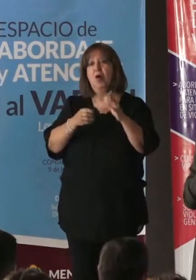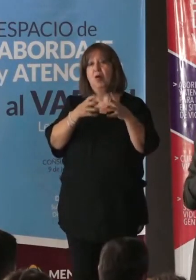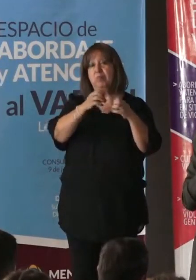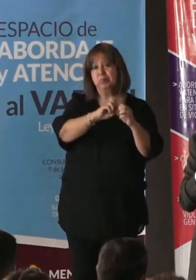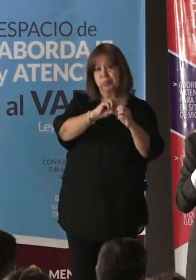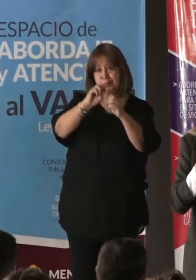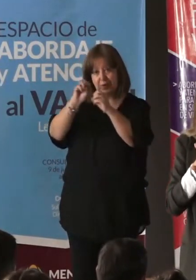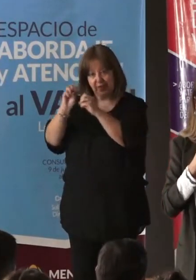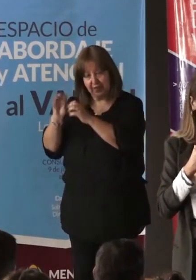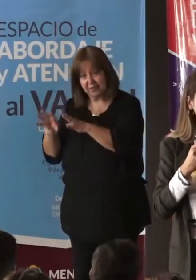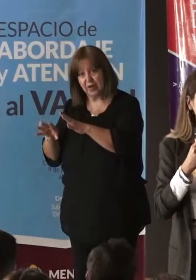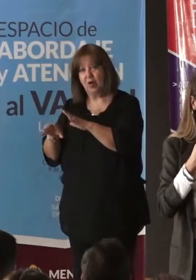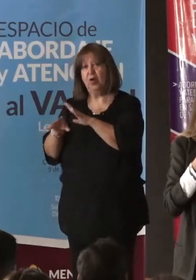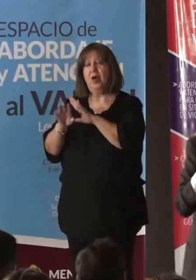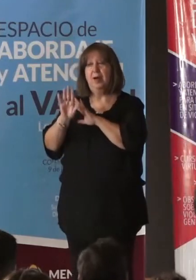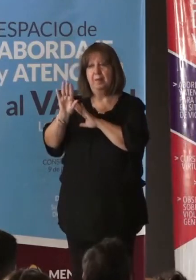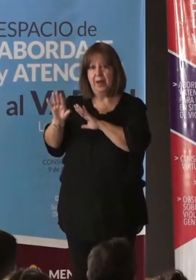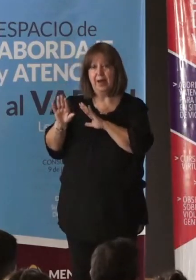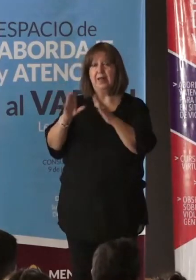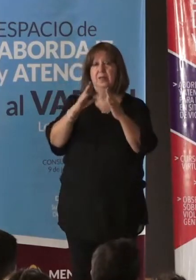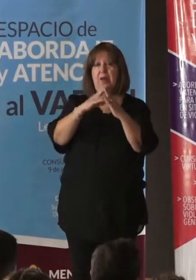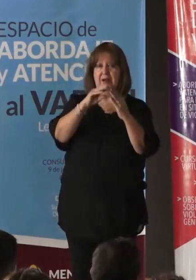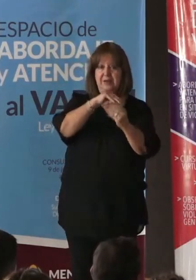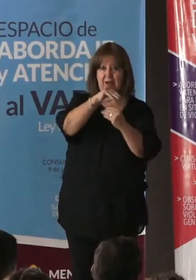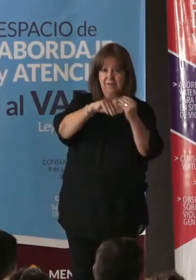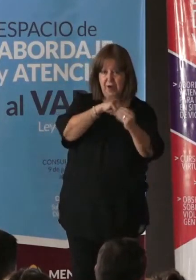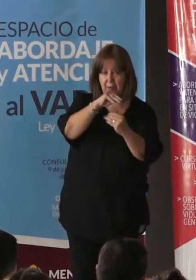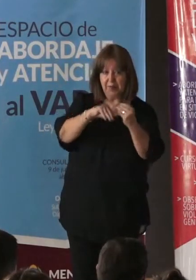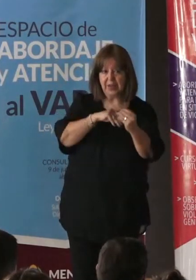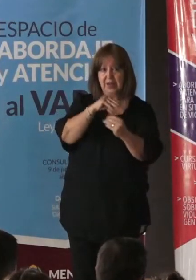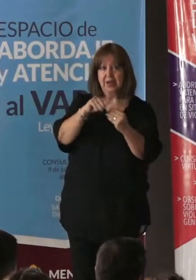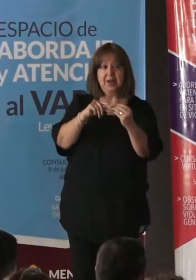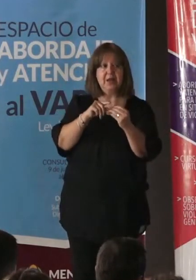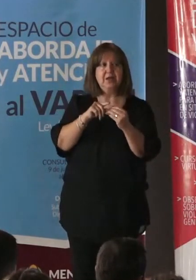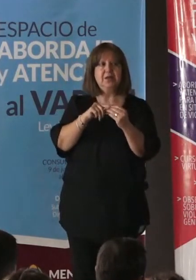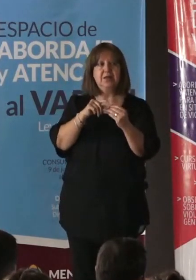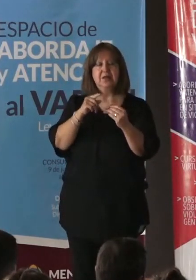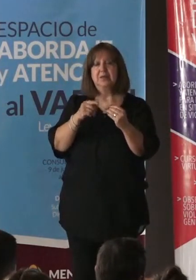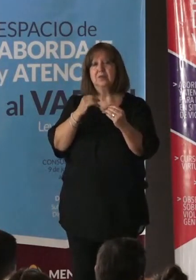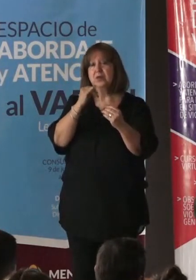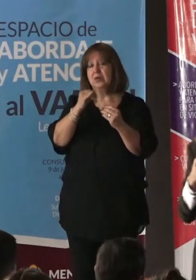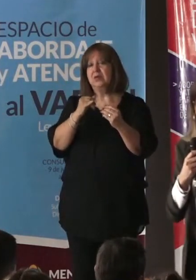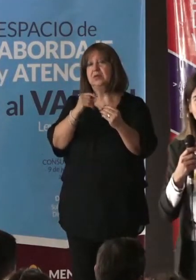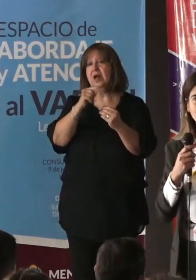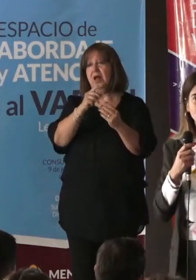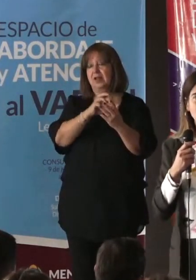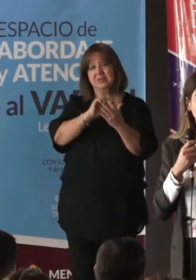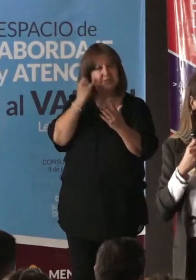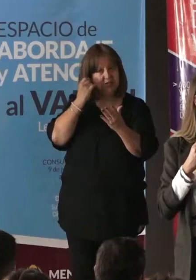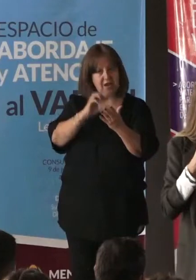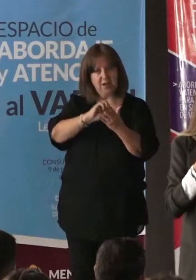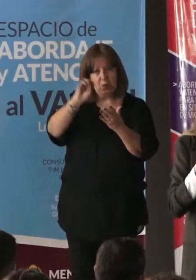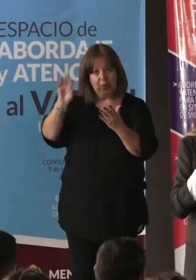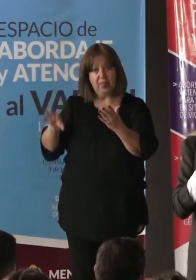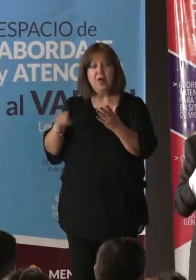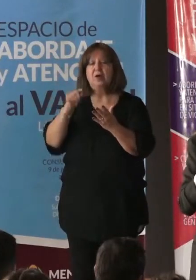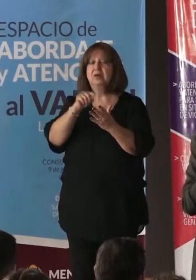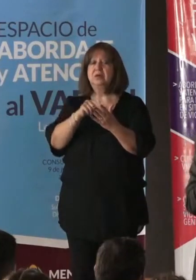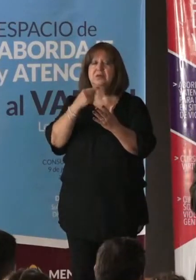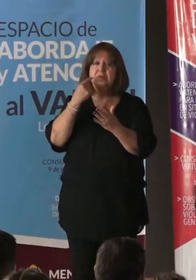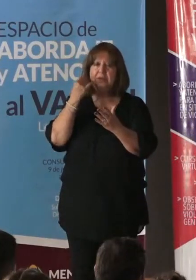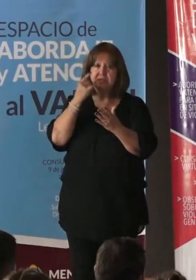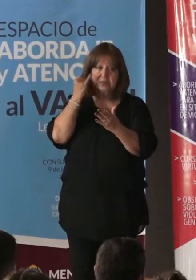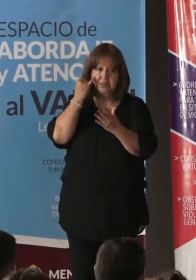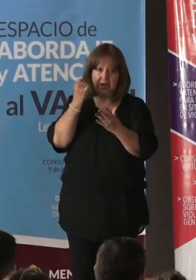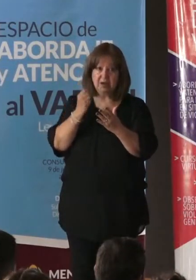un desalojo. Espera, señor, esta es la casa familiar donde vivían con, ¿no? Él ha sido excluido. Todas estas cosas que a veces no